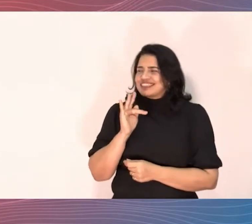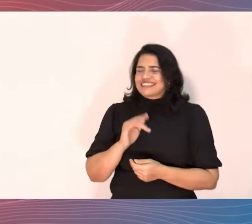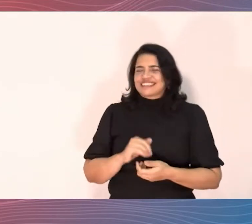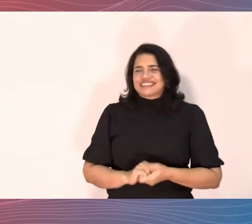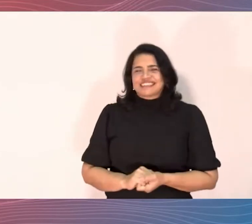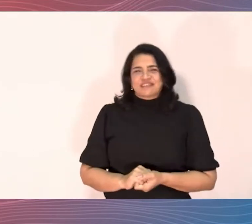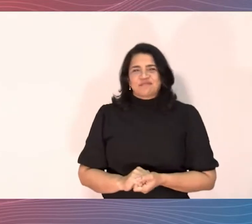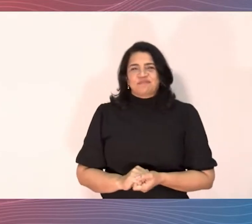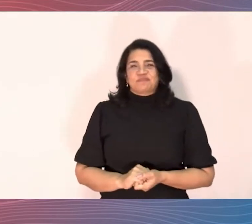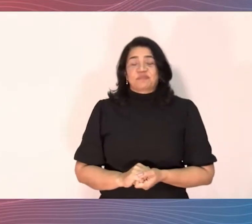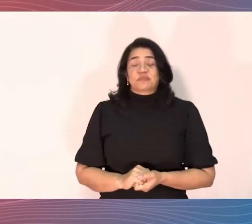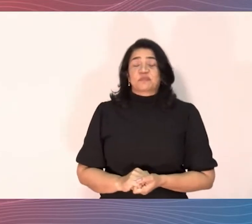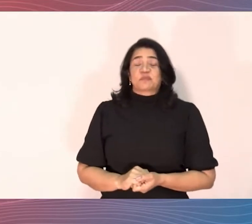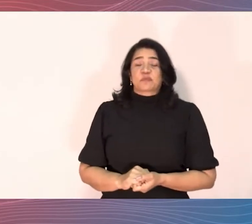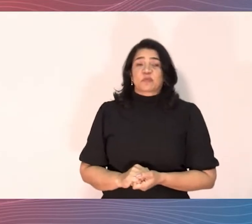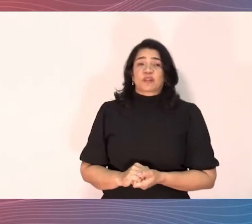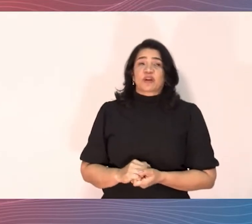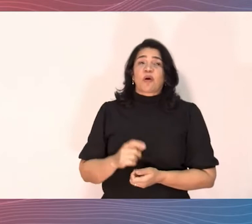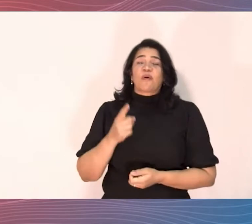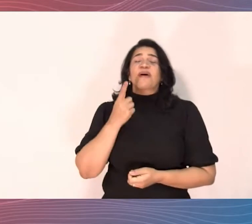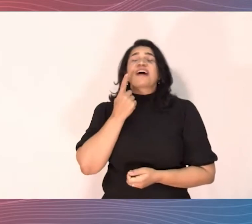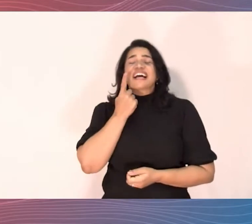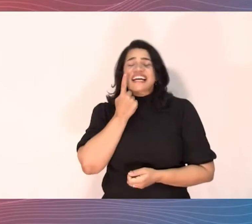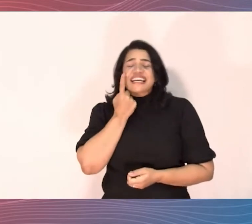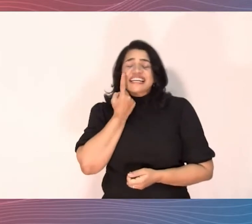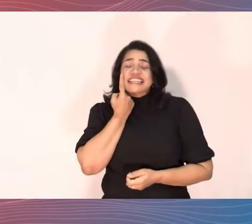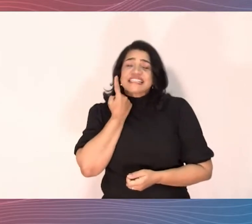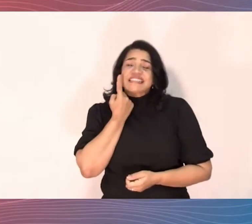Em inglês fala assim, the book on the table, isso?